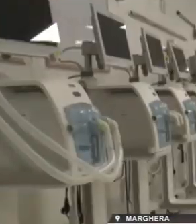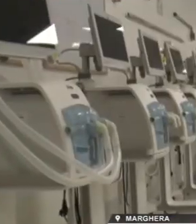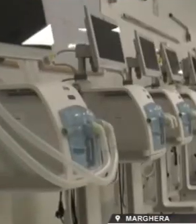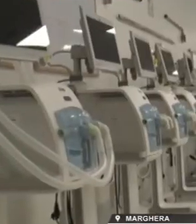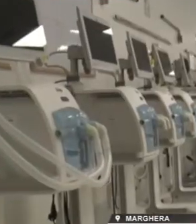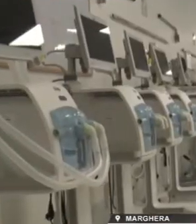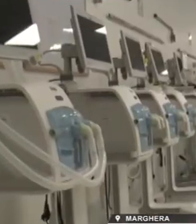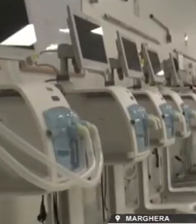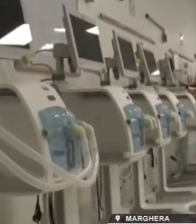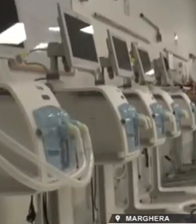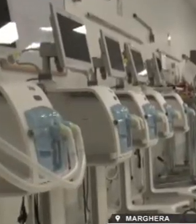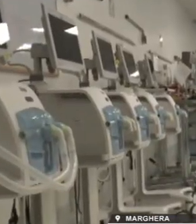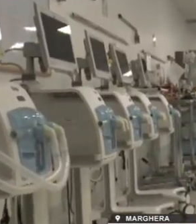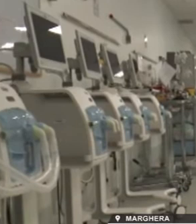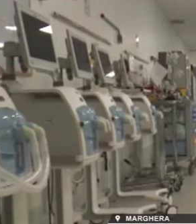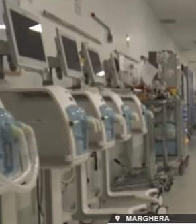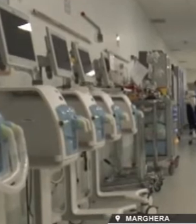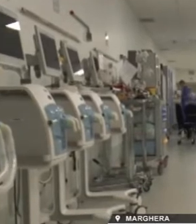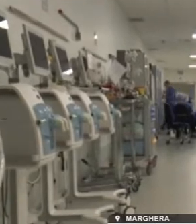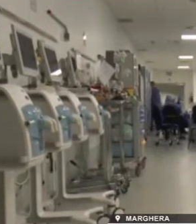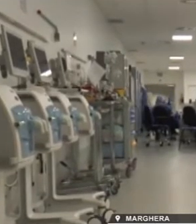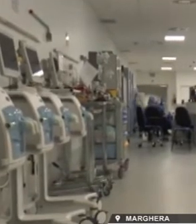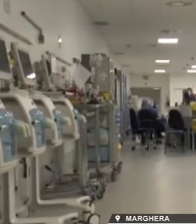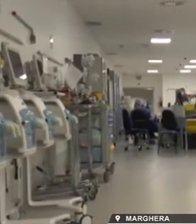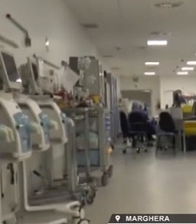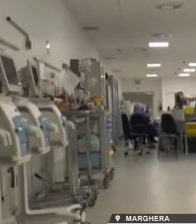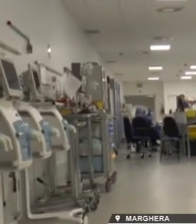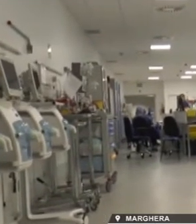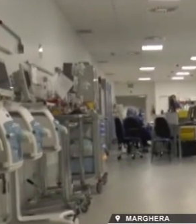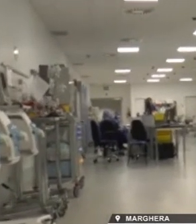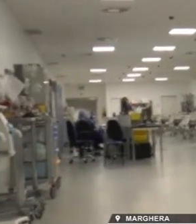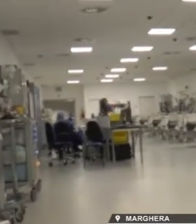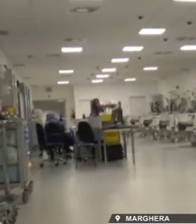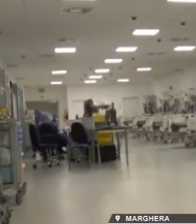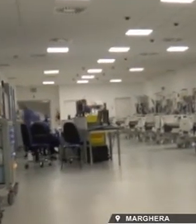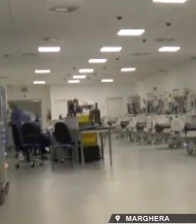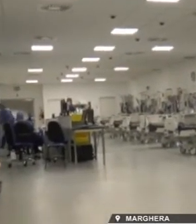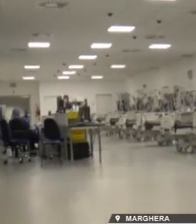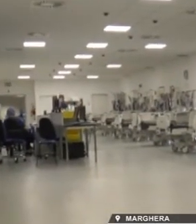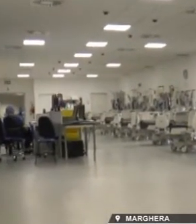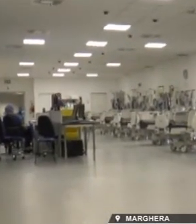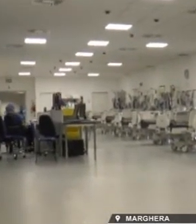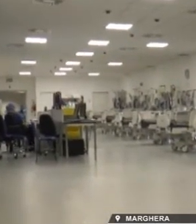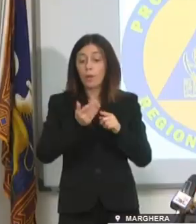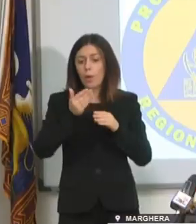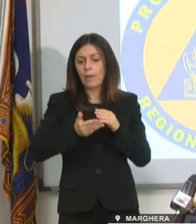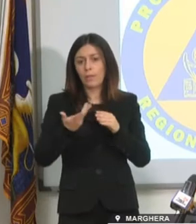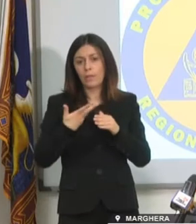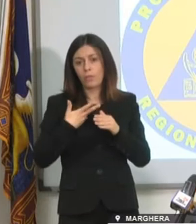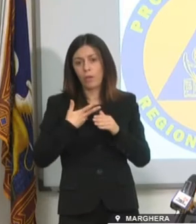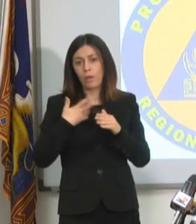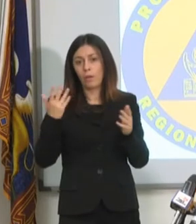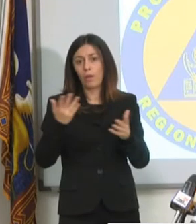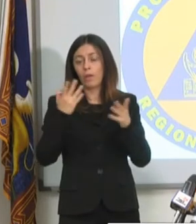della collaborazione di tutti e rimane basilare l'utilizzo delle mascherine e di ogni precauzione anticontagio. Se tutti domani mattina andassimo in